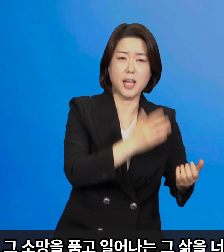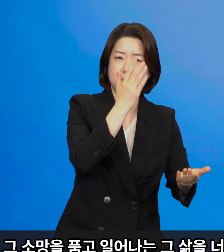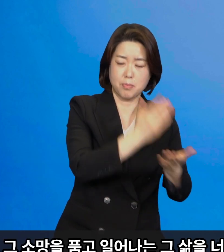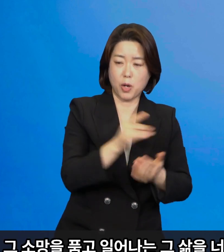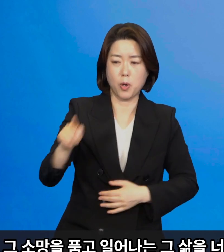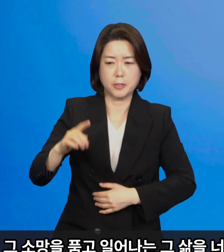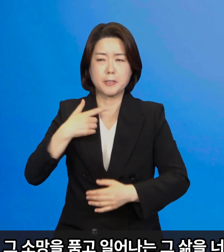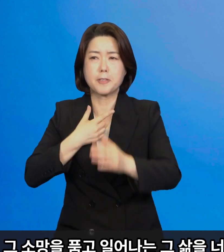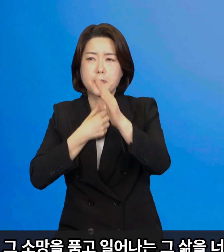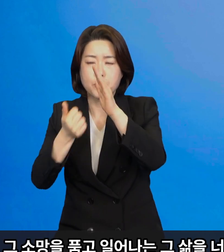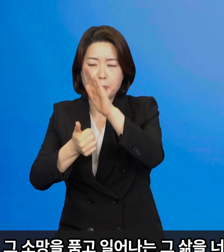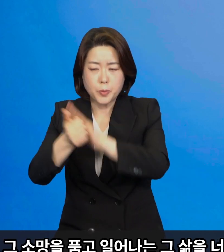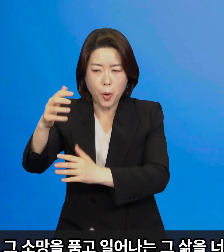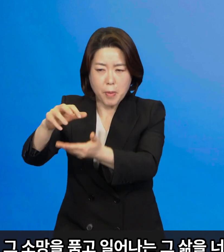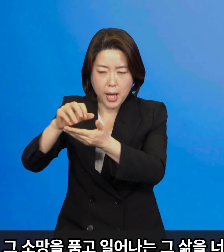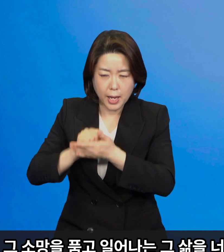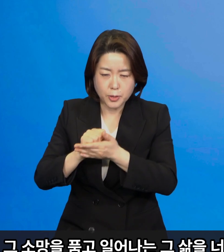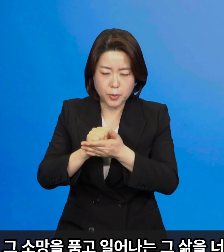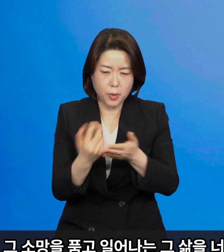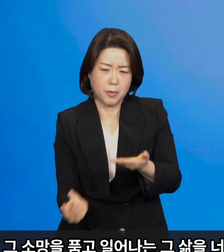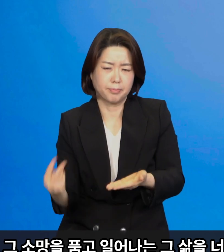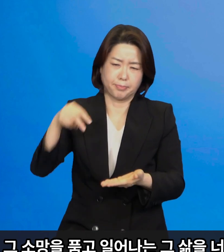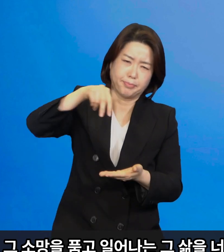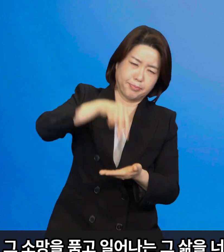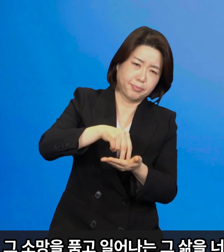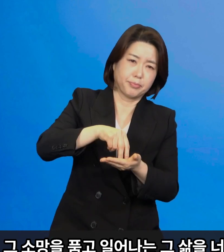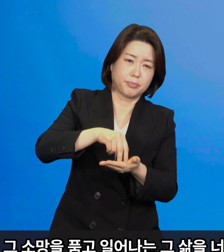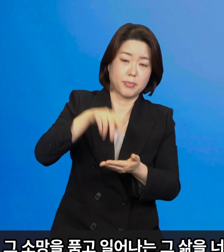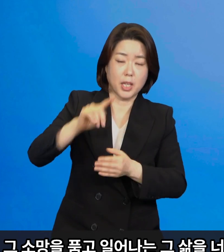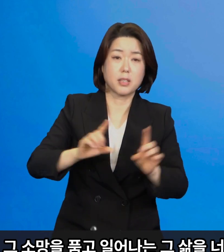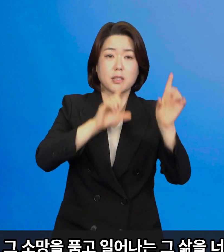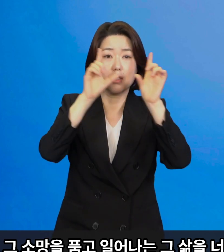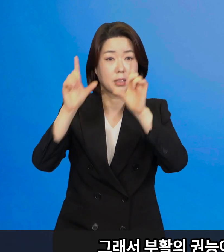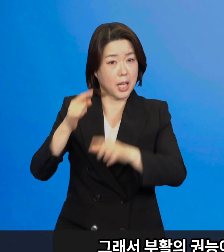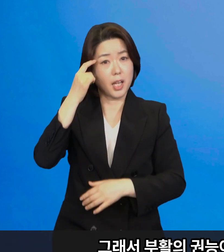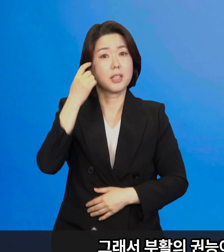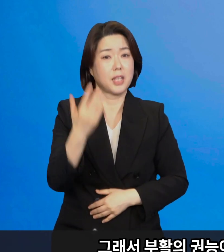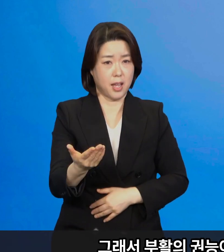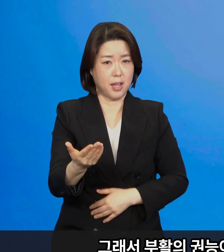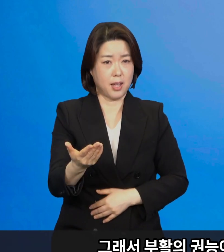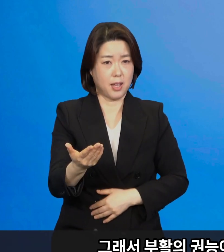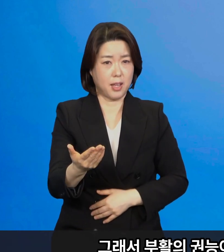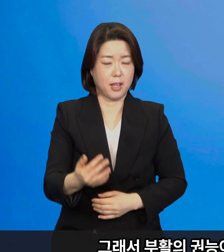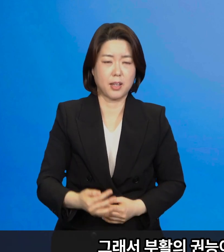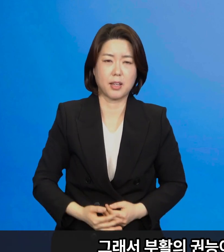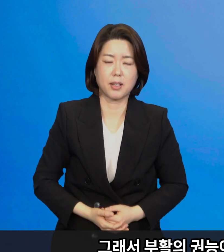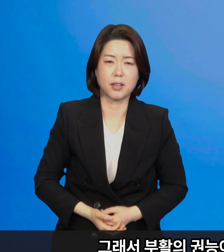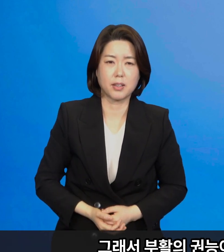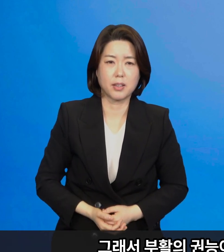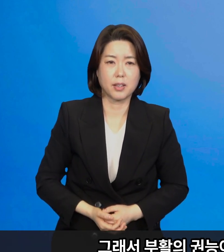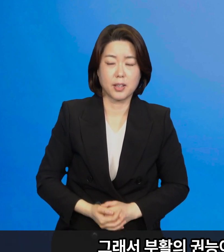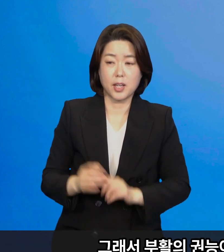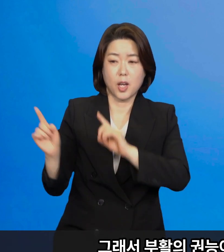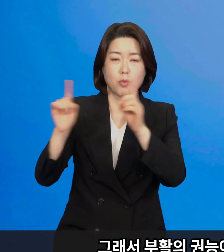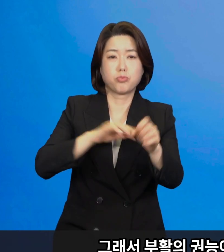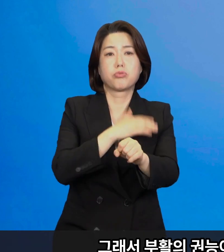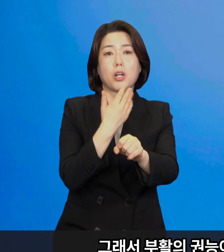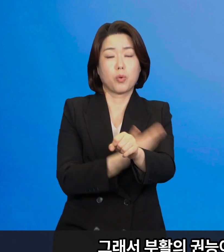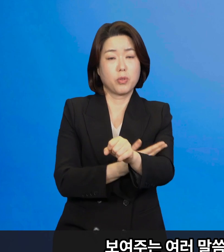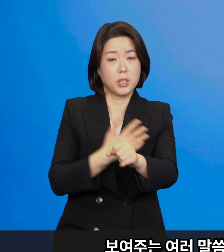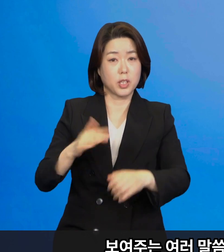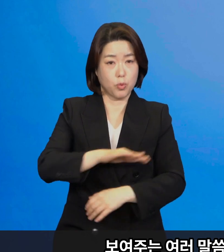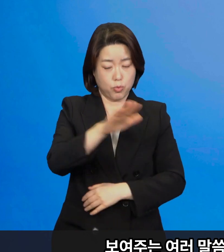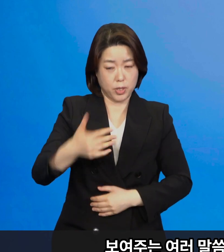소망을 품고 일어나는 그 삶을 너희가 살아가고 있느냐라고 묻는 것이죠. 그래서 부활의 권능이 우리에게 이미